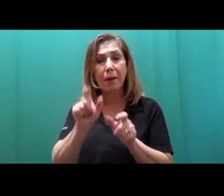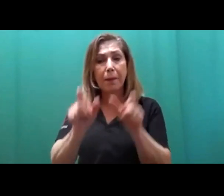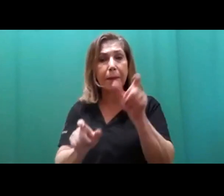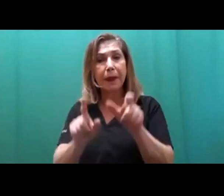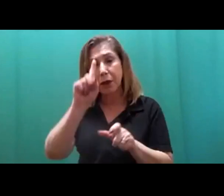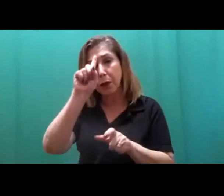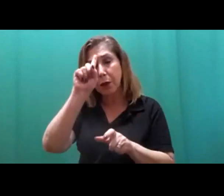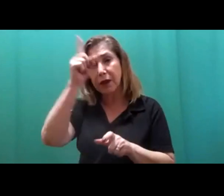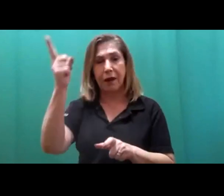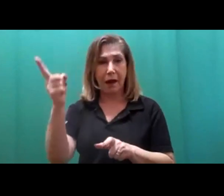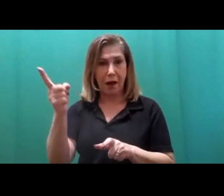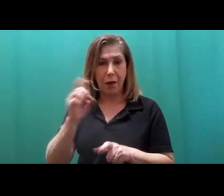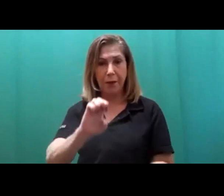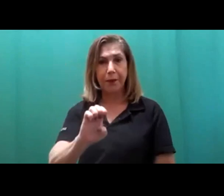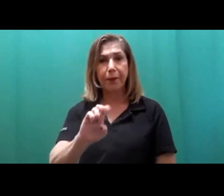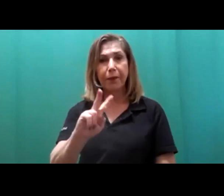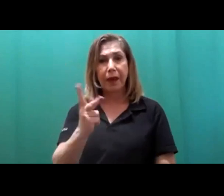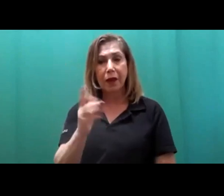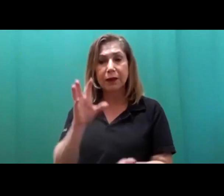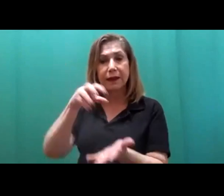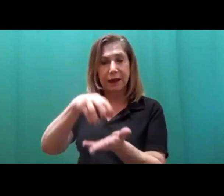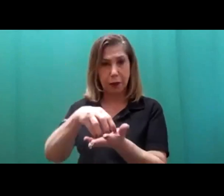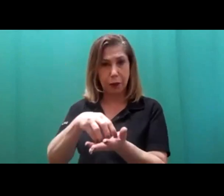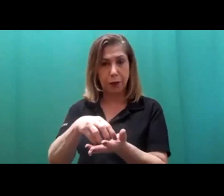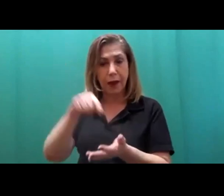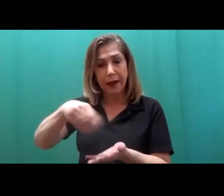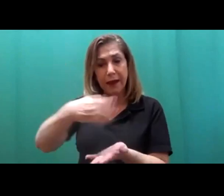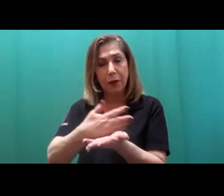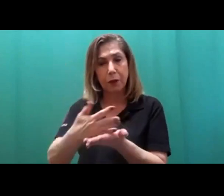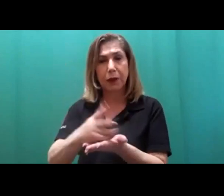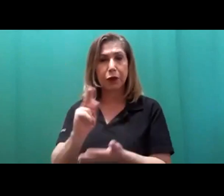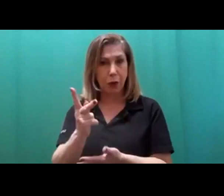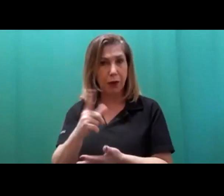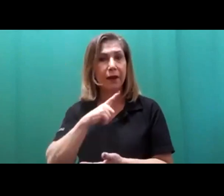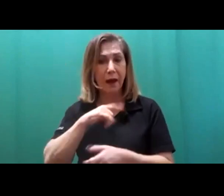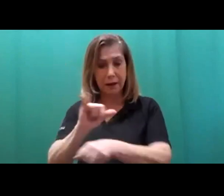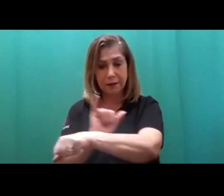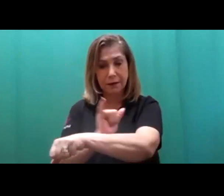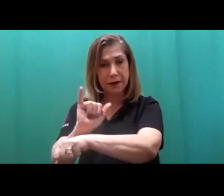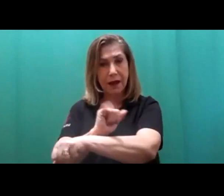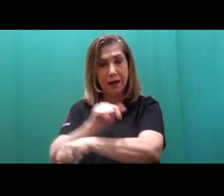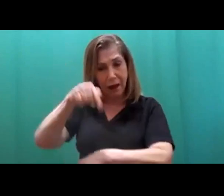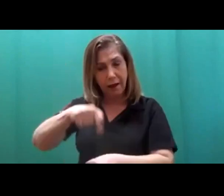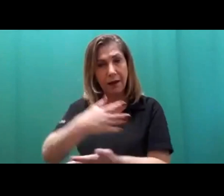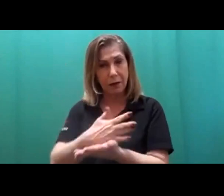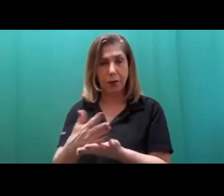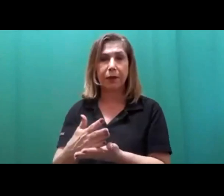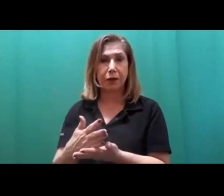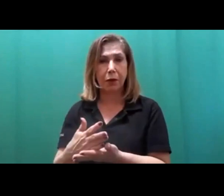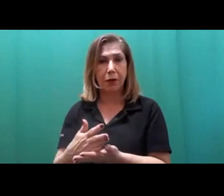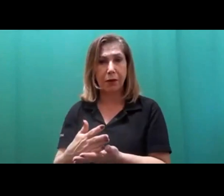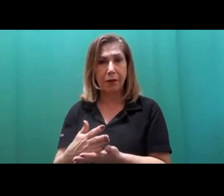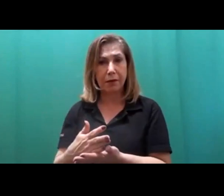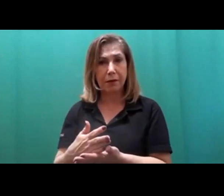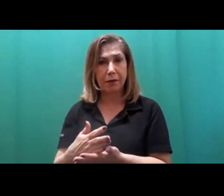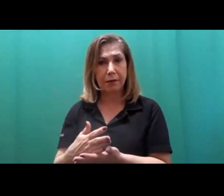eurocêntrico. Nós temos uma história nascida aqui, nós temos estratégias nascidas aqui que não necessariamente